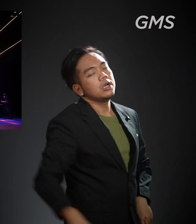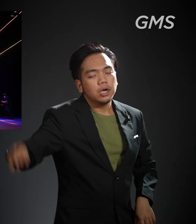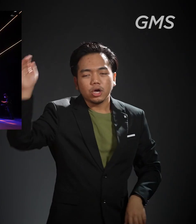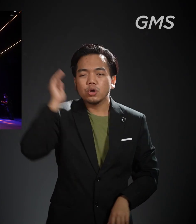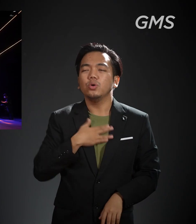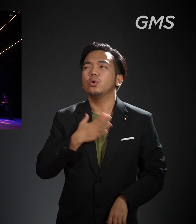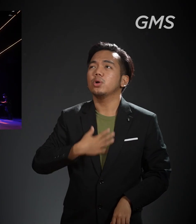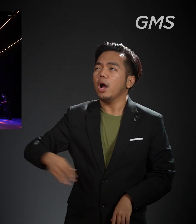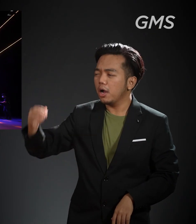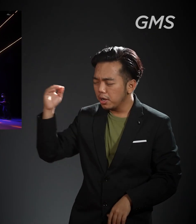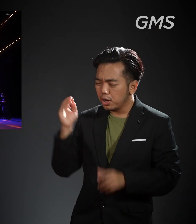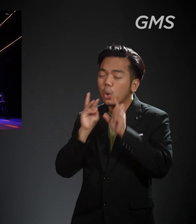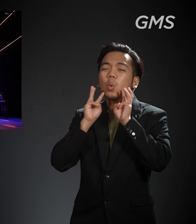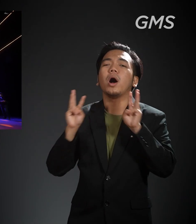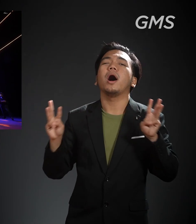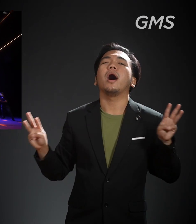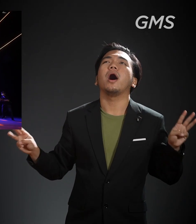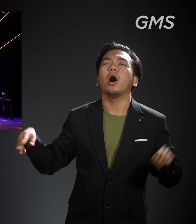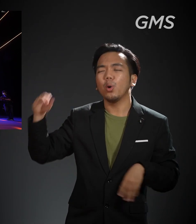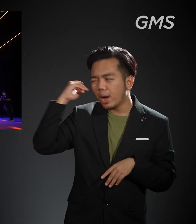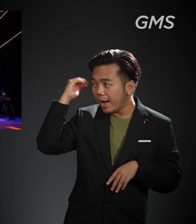dipuji, ku kagum